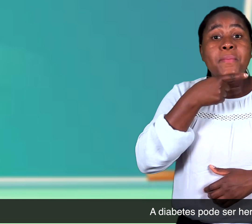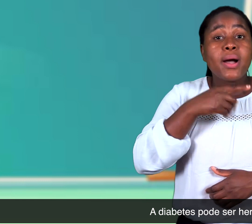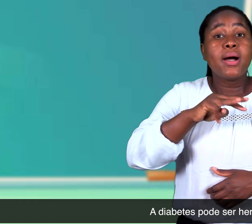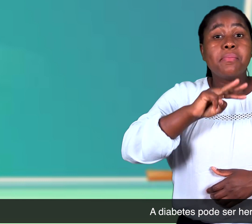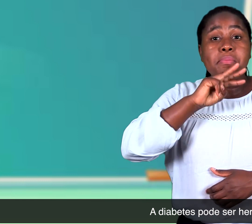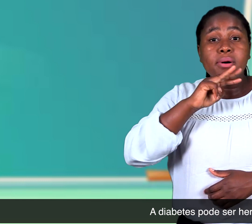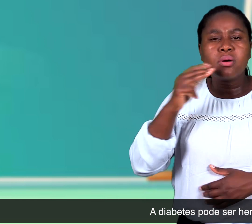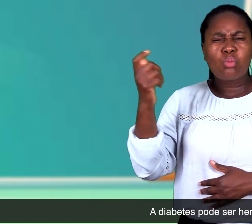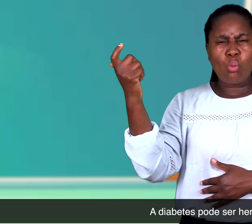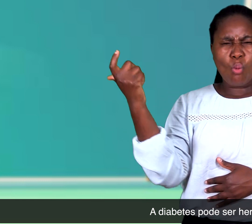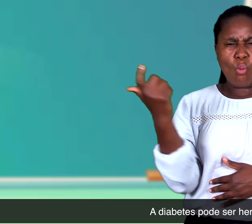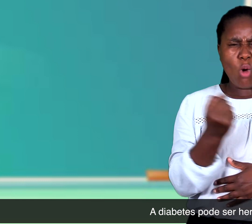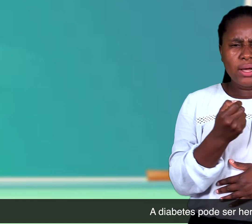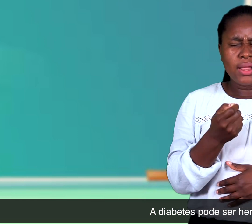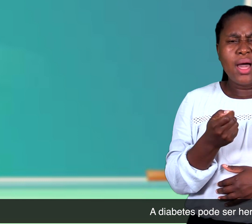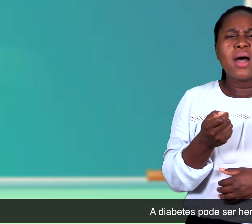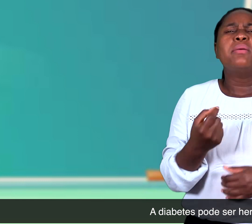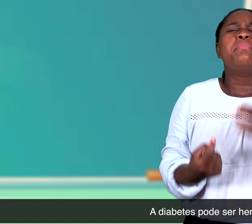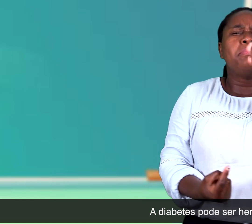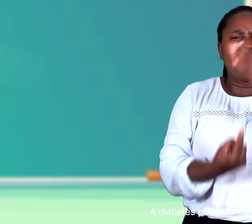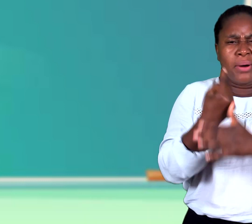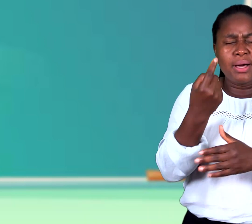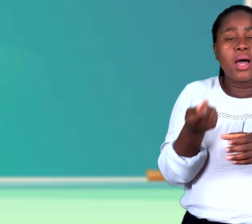A diabetes pode ser hereditária.